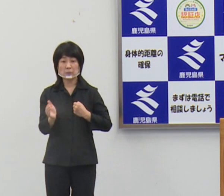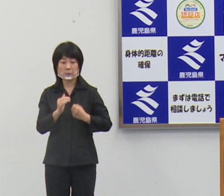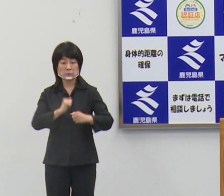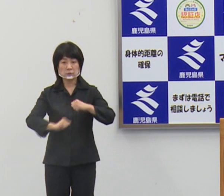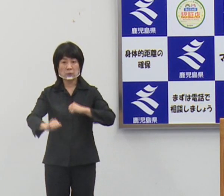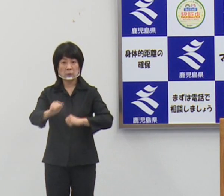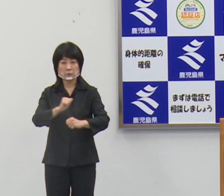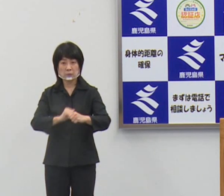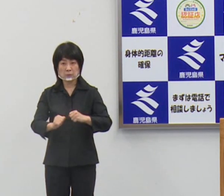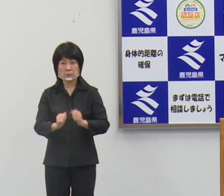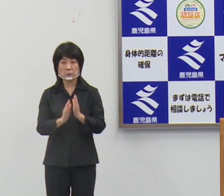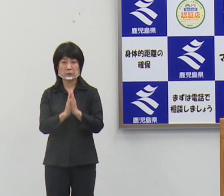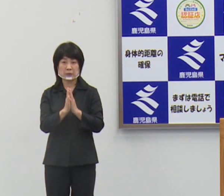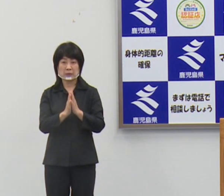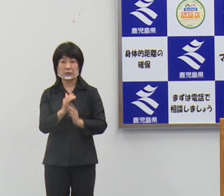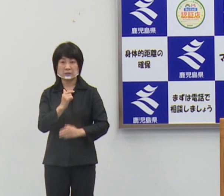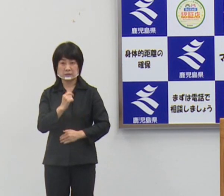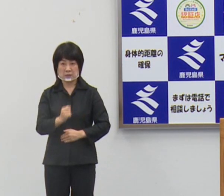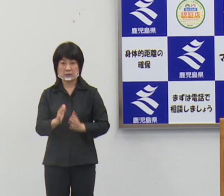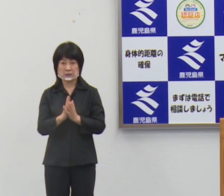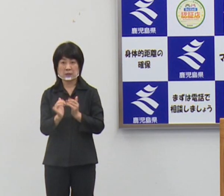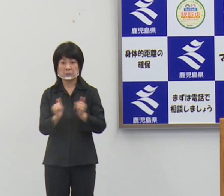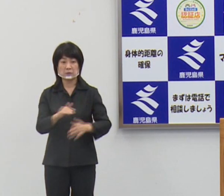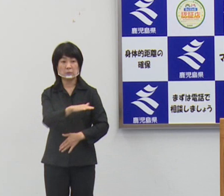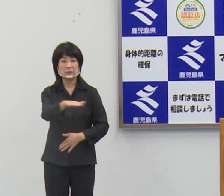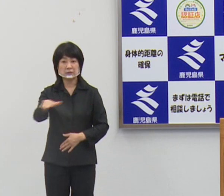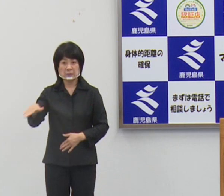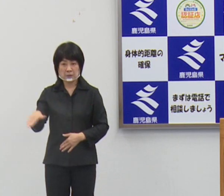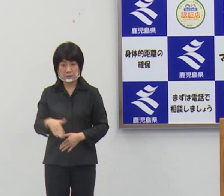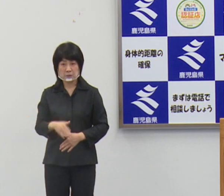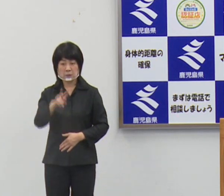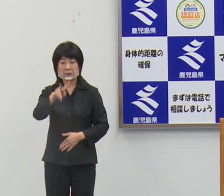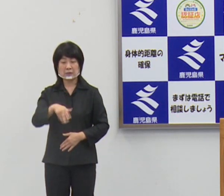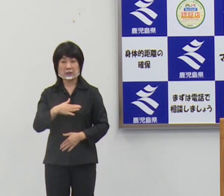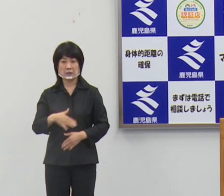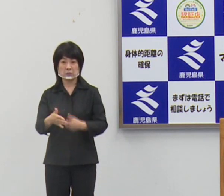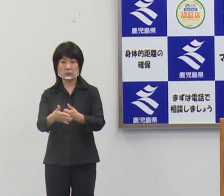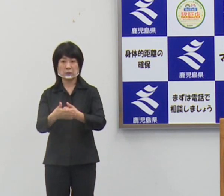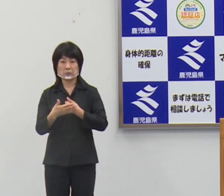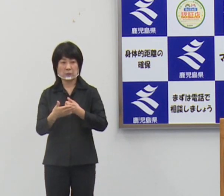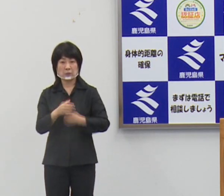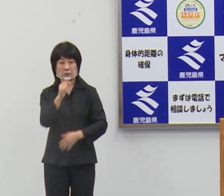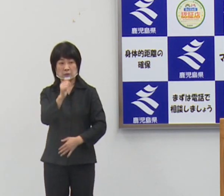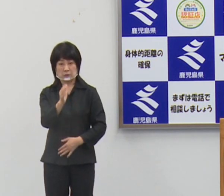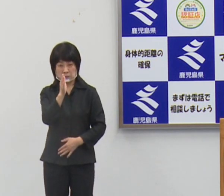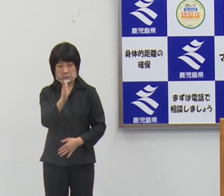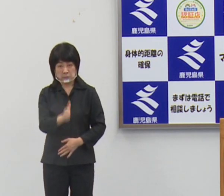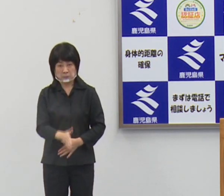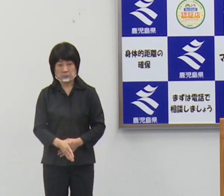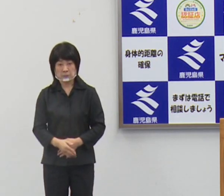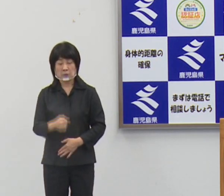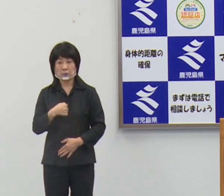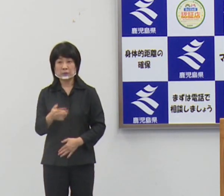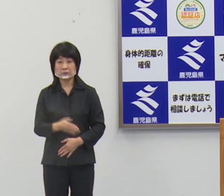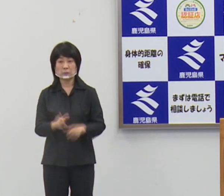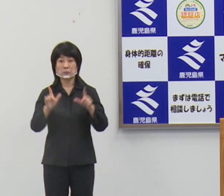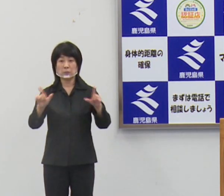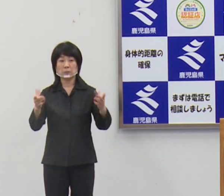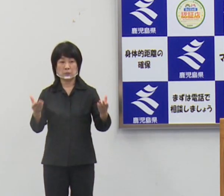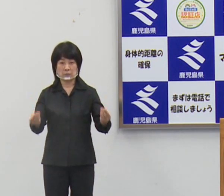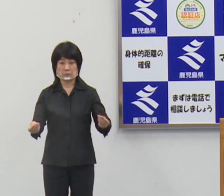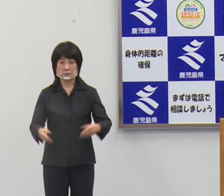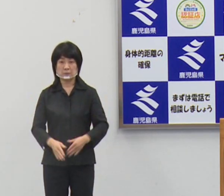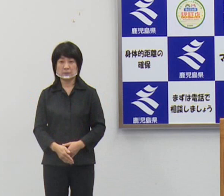行動を取っていただきますよう県民の皆様方のご理解ご協力をよろしくお願いいたします。私からは以上でございます